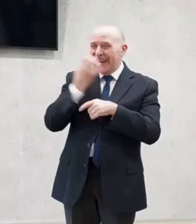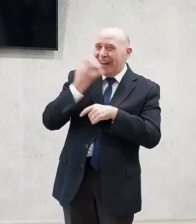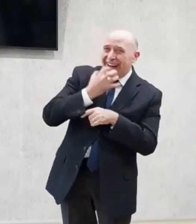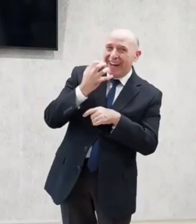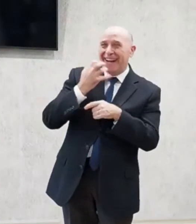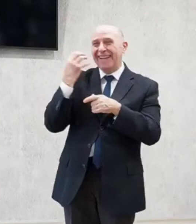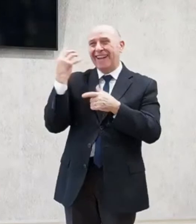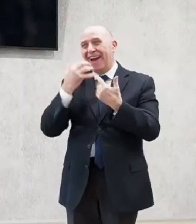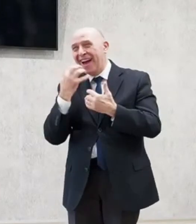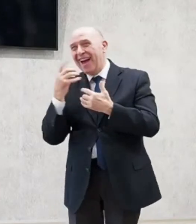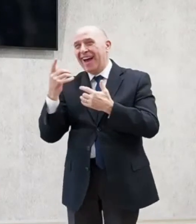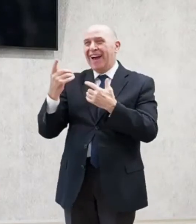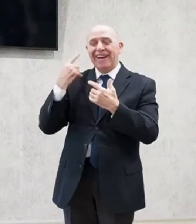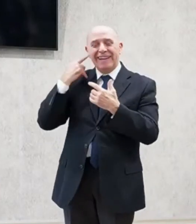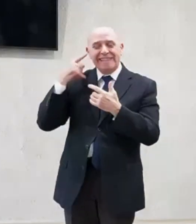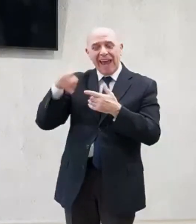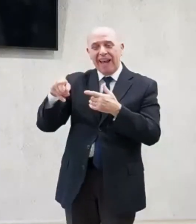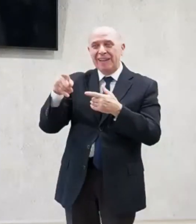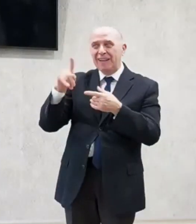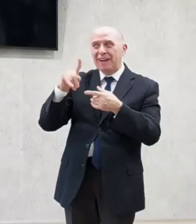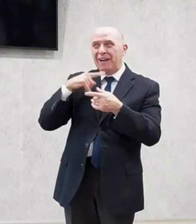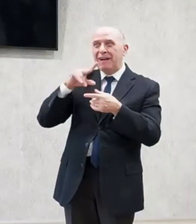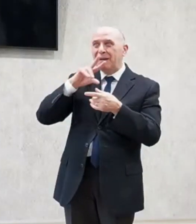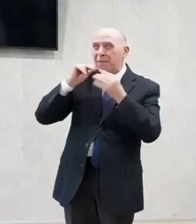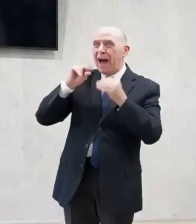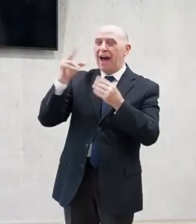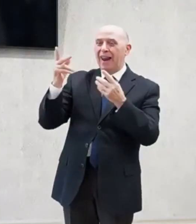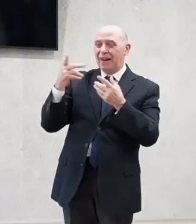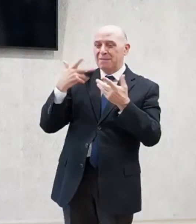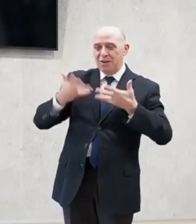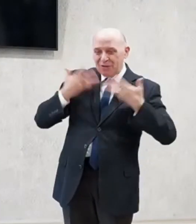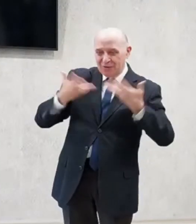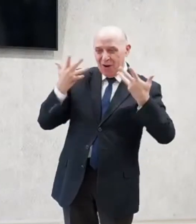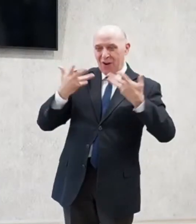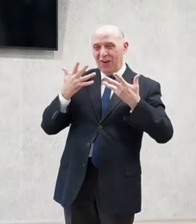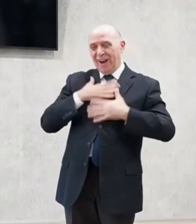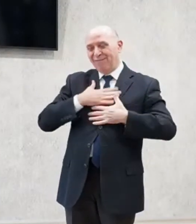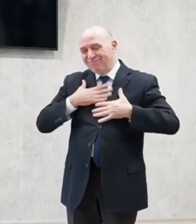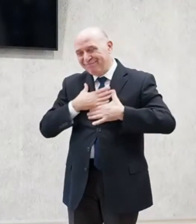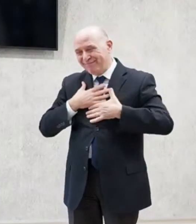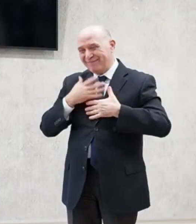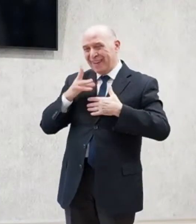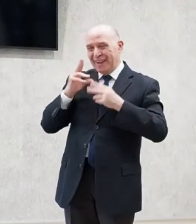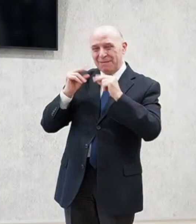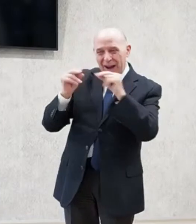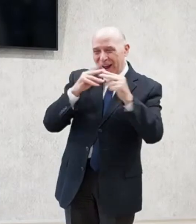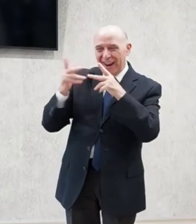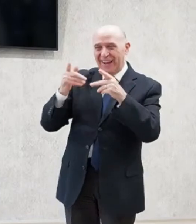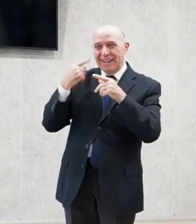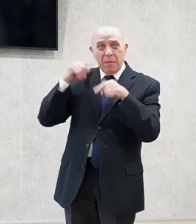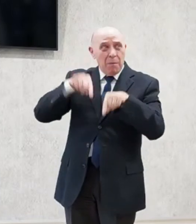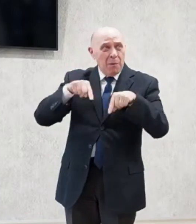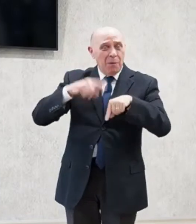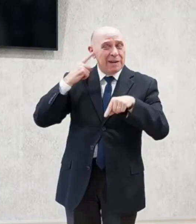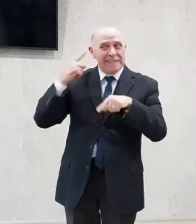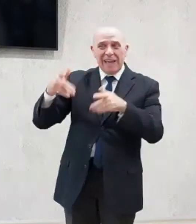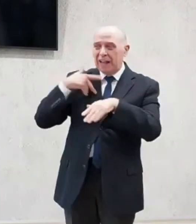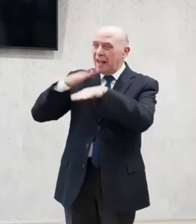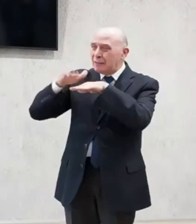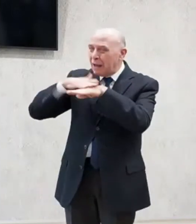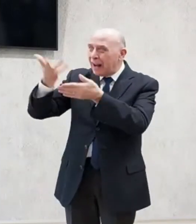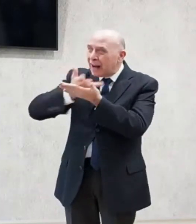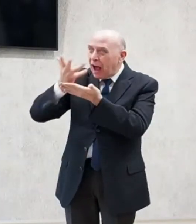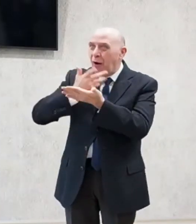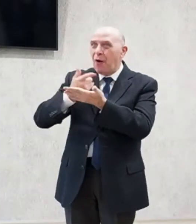abbiamo sentito le sue parole di gioia di allegrizza abbiamo sentito le sue esperienze L'abbiamo